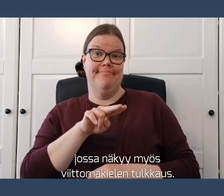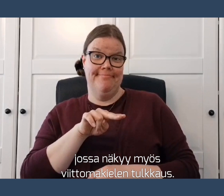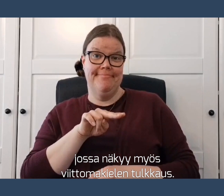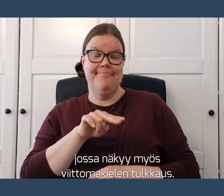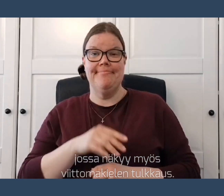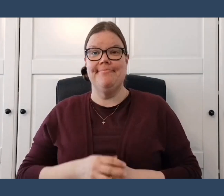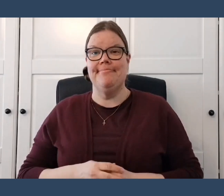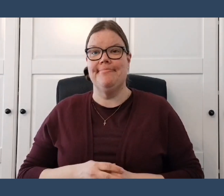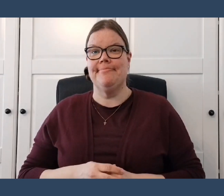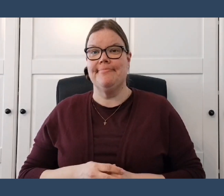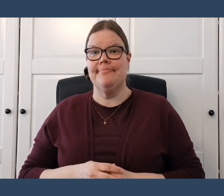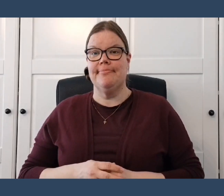tulkkaus.